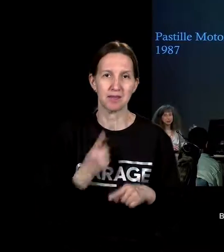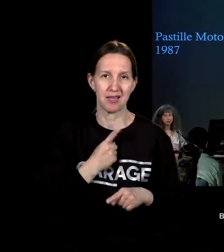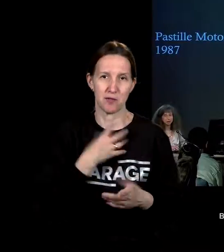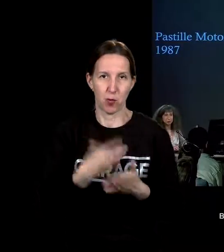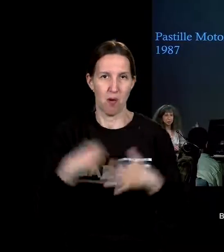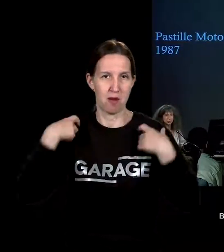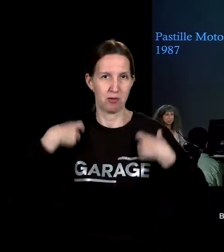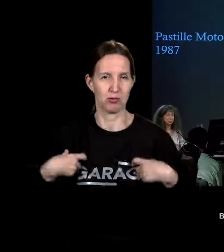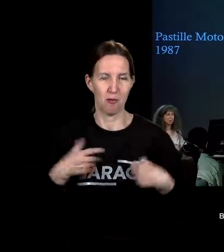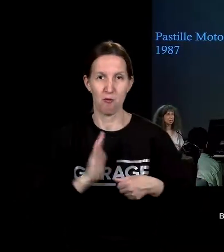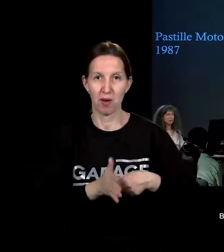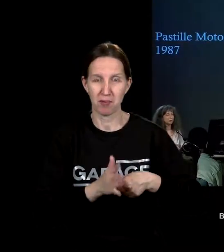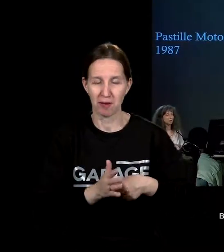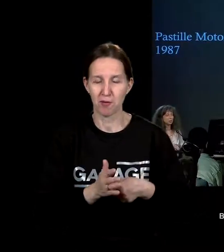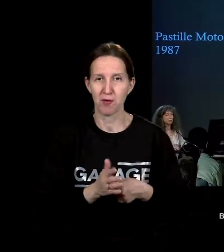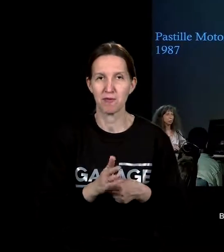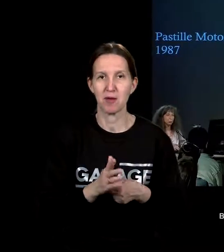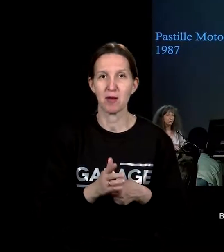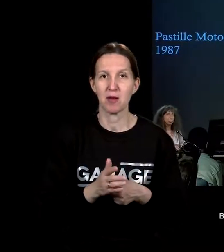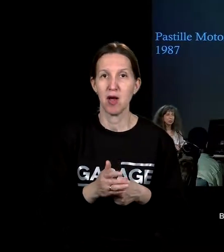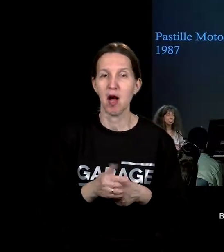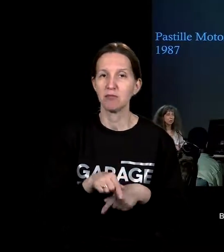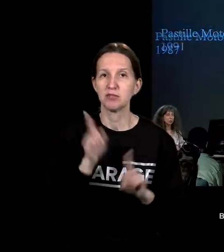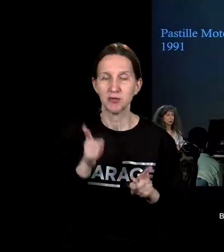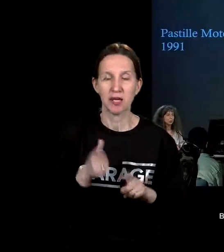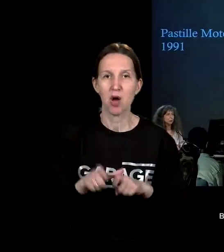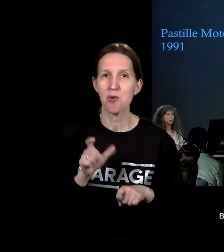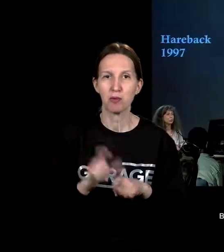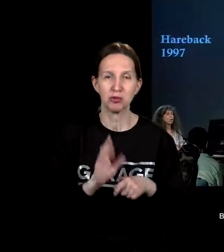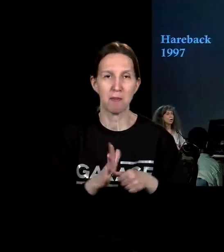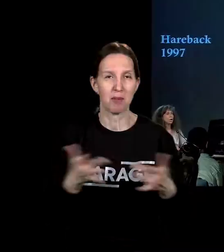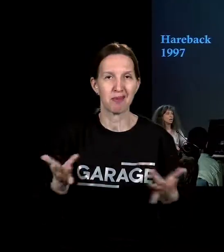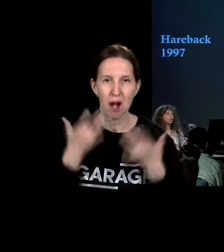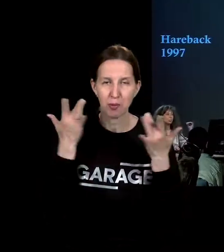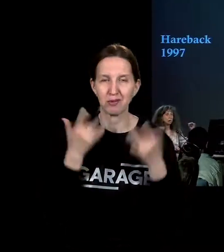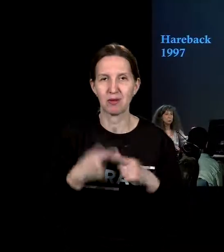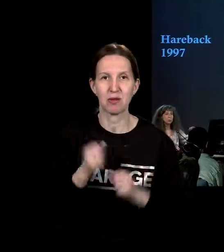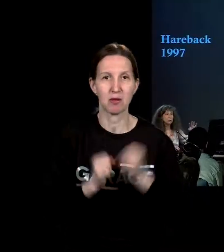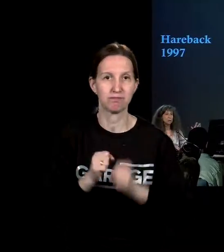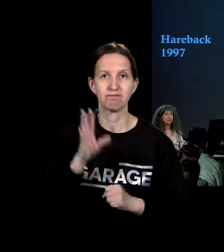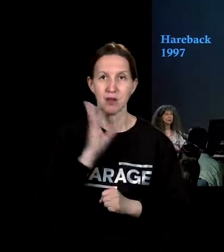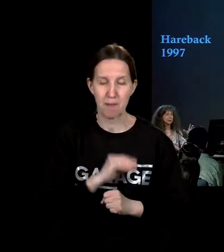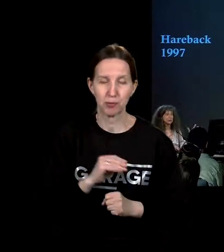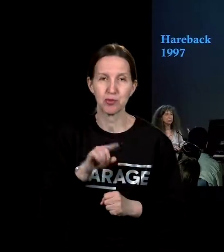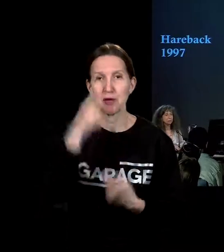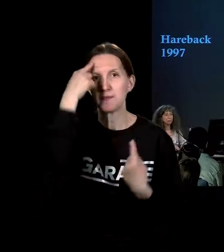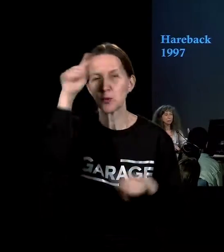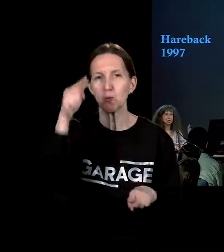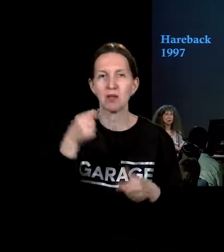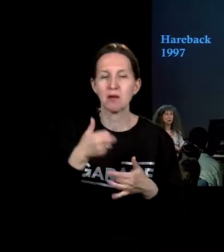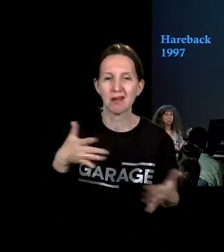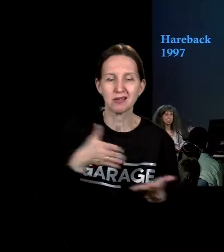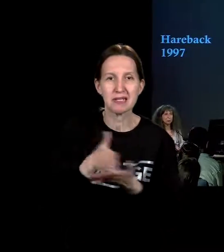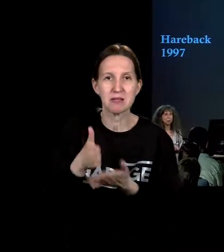индивидуальных средствах полета, очень легкого, действительно очень работающего. Он придумывает несколько систем вот таких